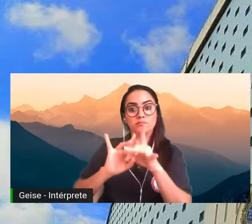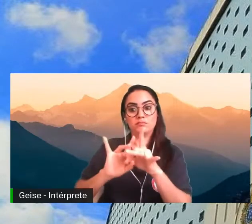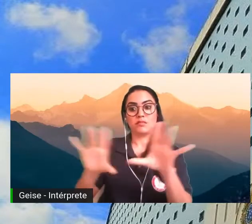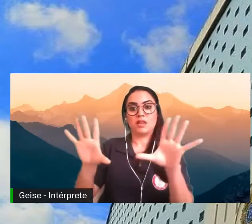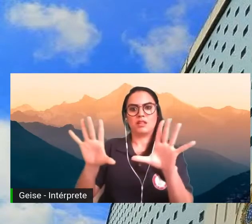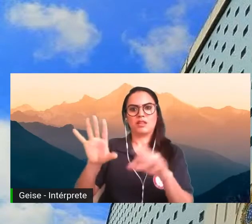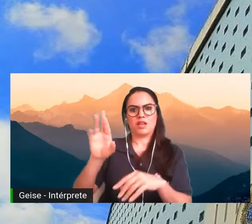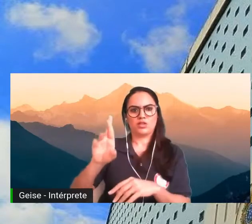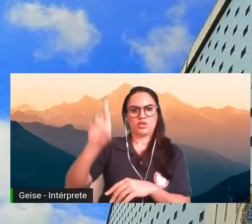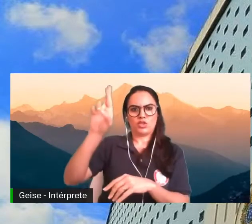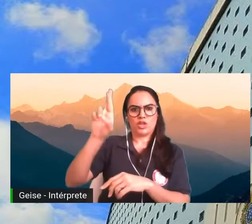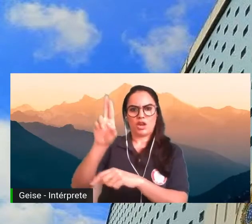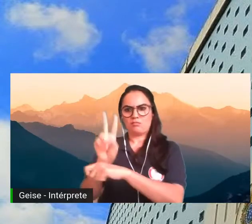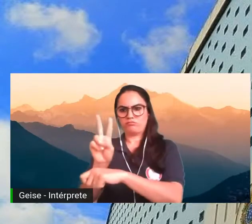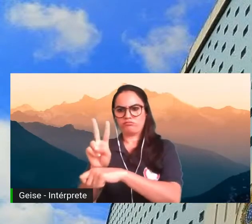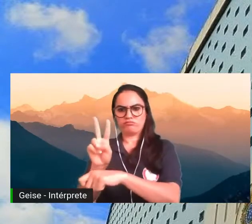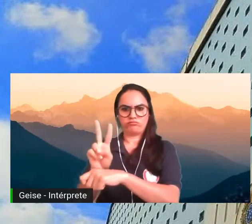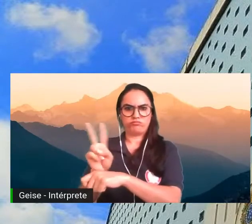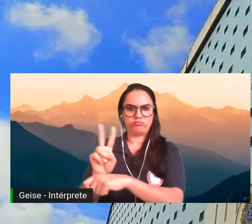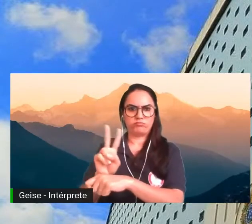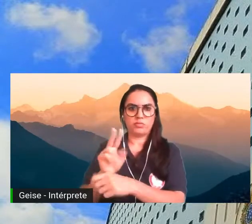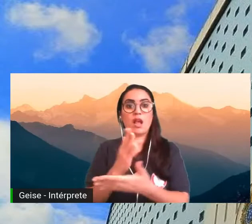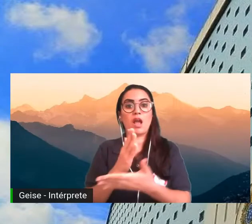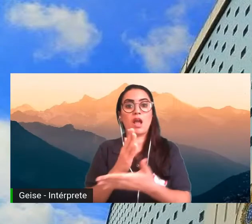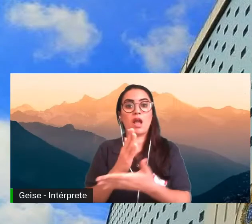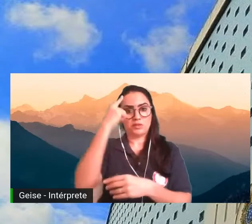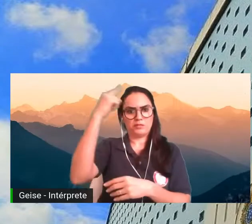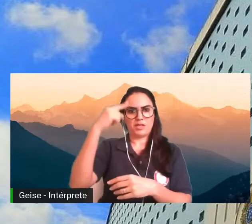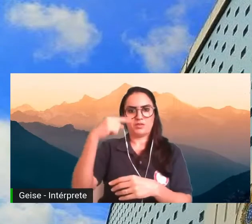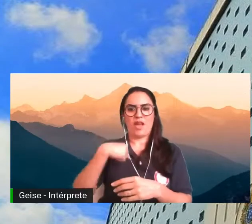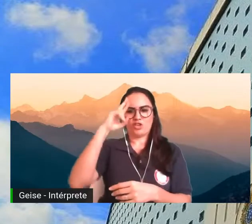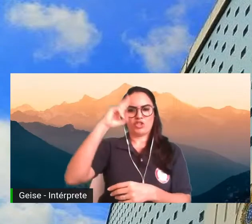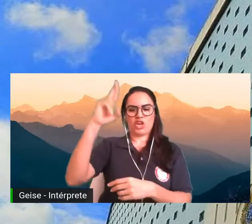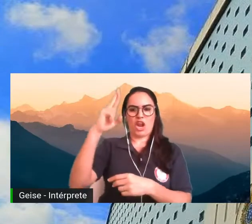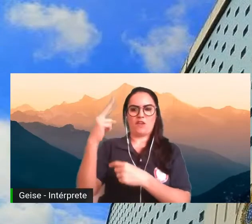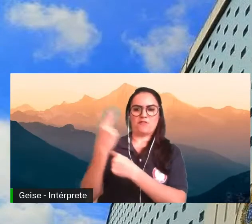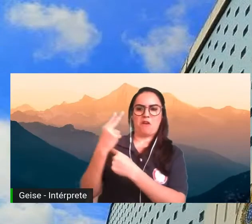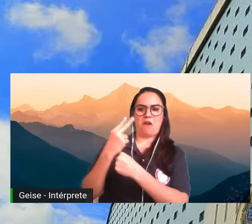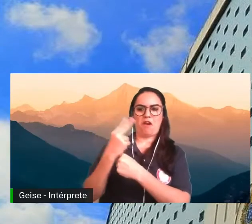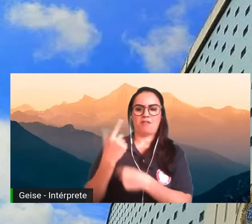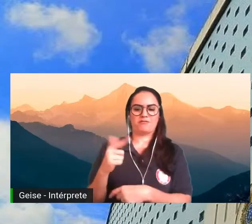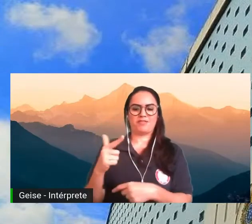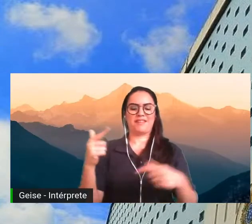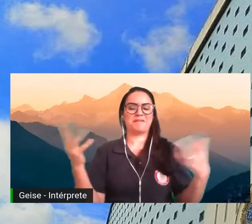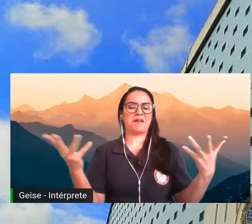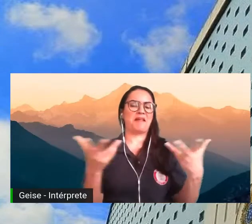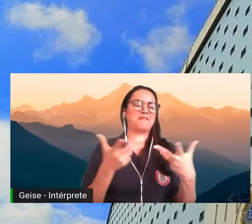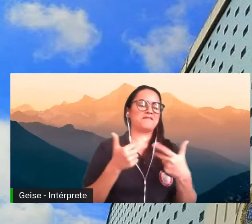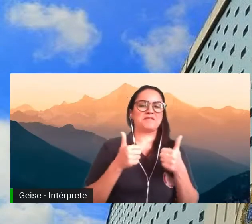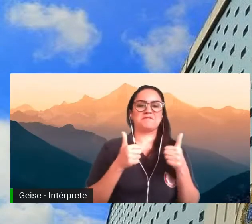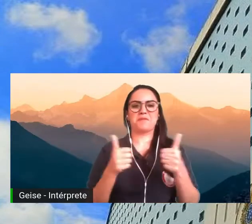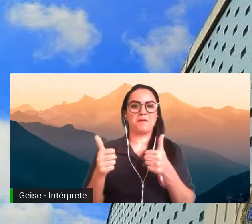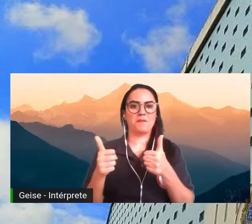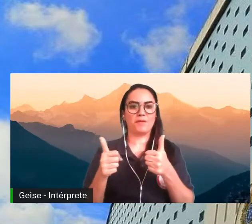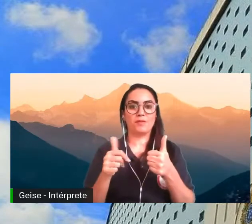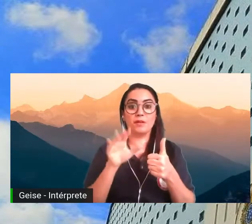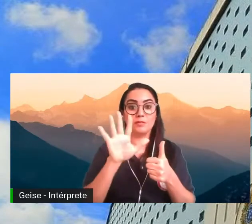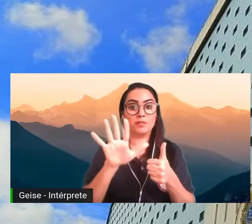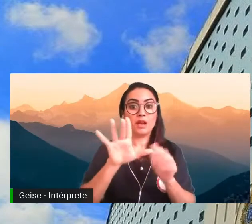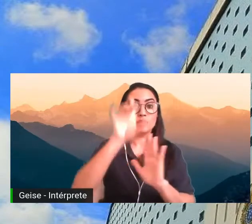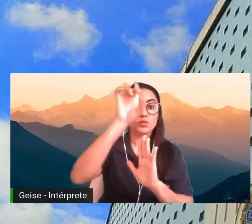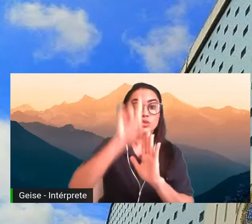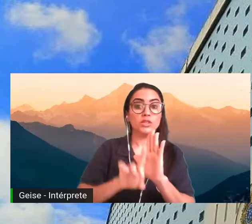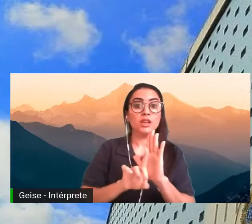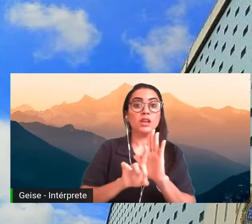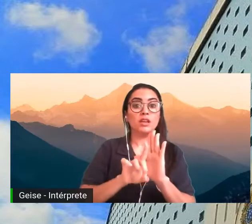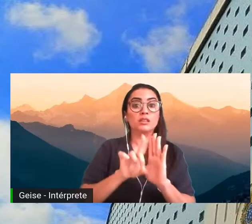Assim muitos trabalhadores pensam. Não ter patrão, que maravilha. Mas os direitos que eles perdem também, não sei se estão